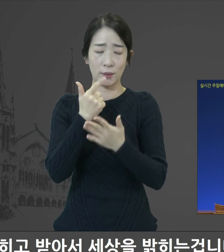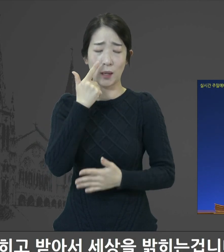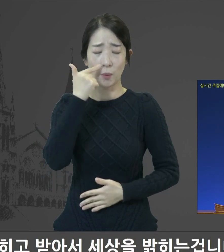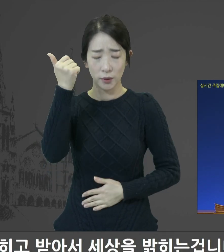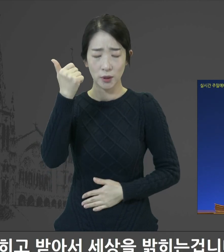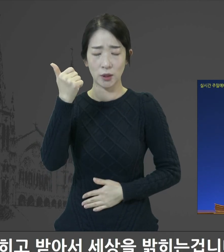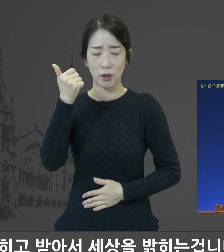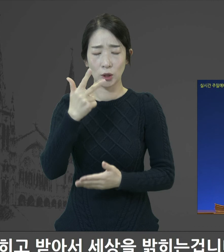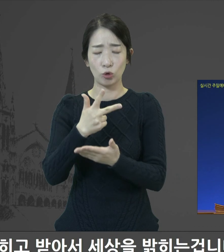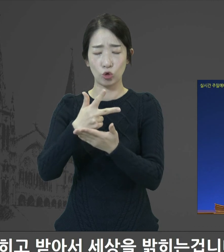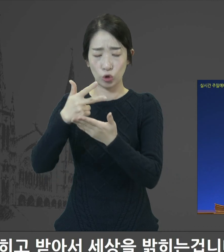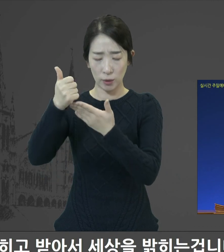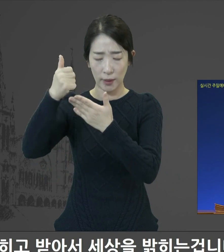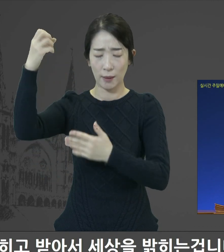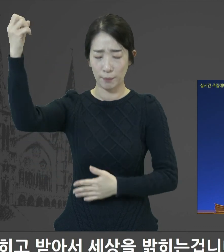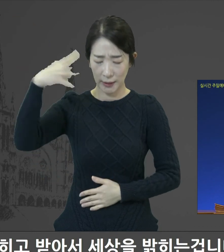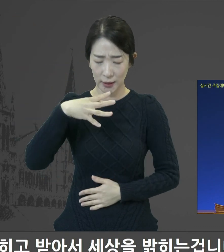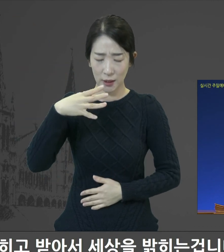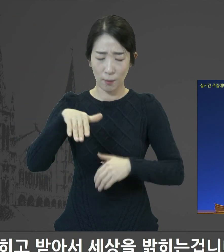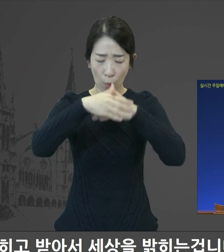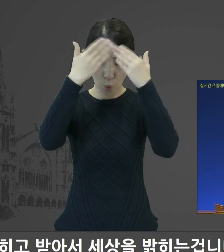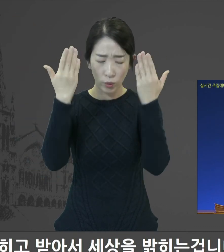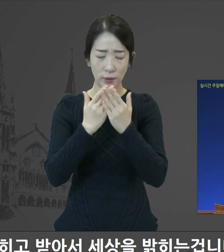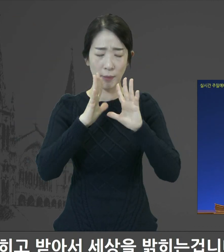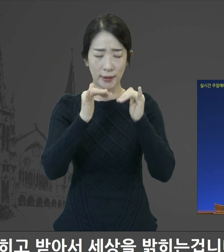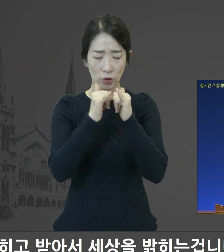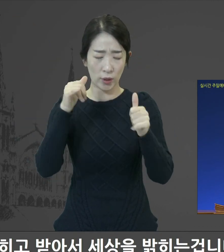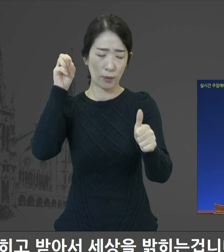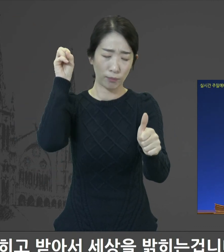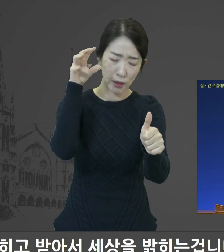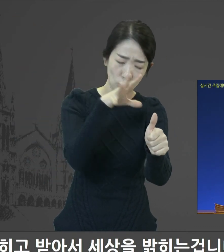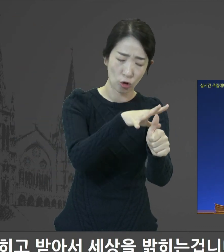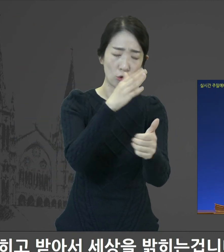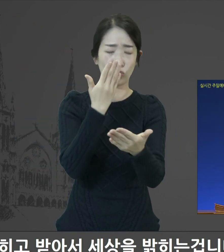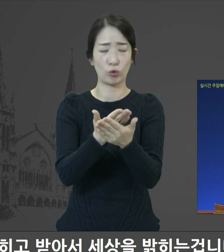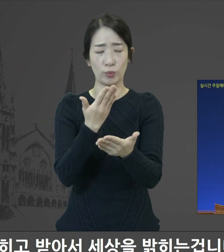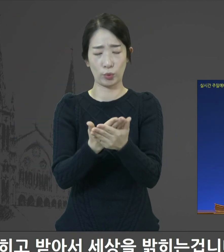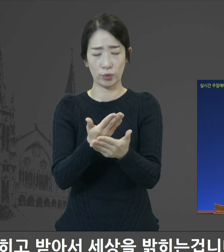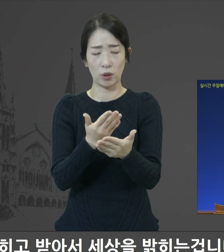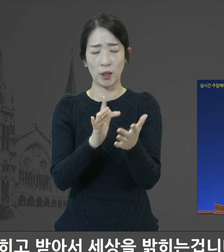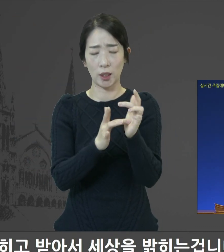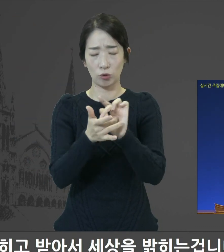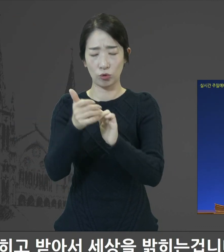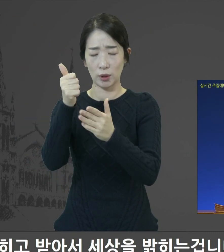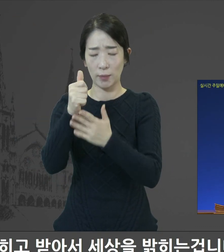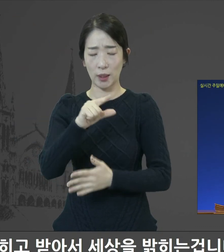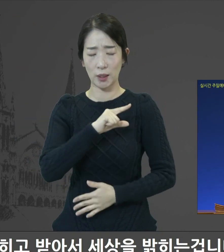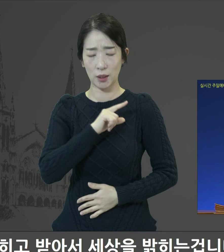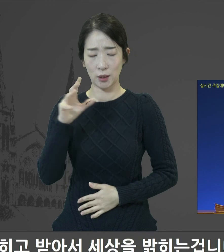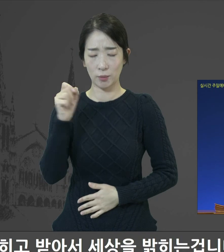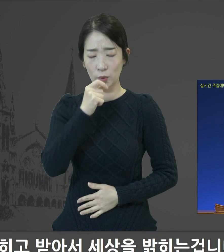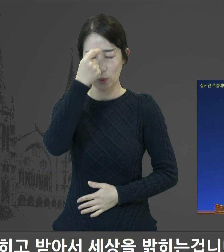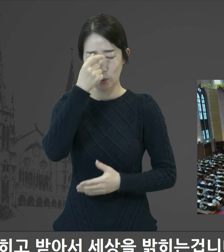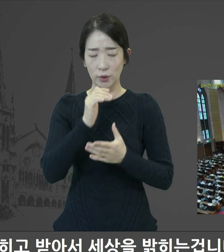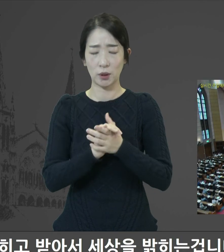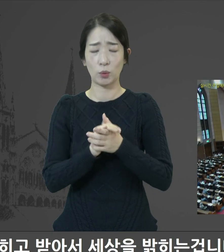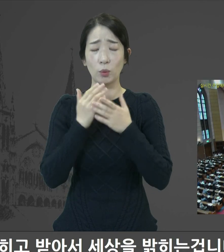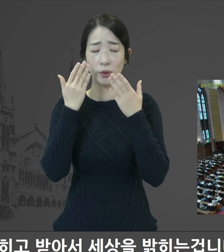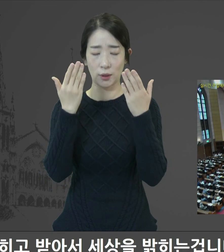주의 사랑하는 모든 백성들에게 비추어 주시옵소서. 예수님 이름으로 기도하옵나이다. 아멘.